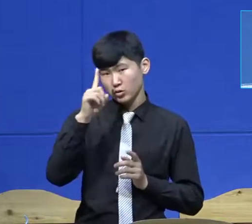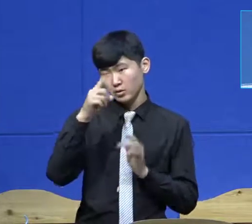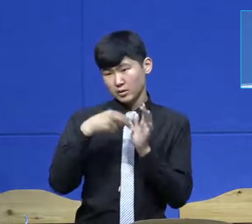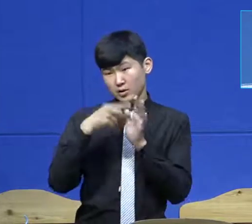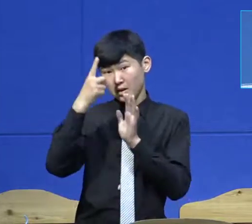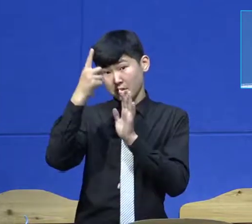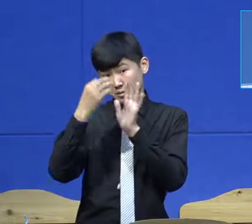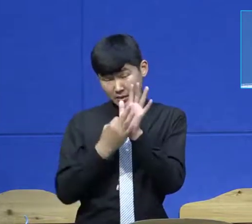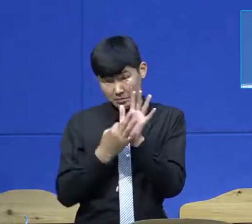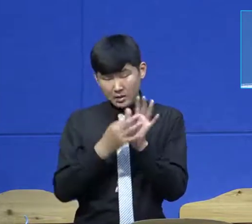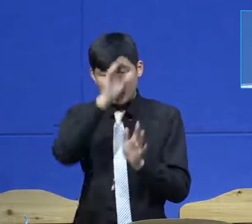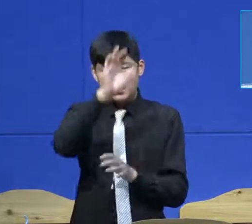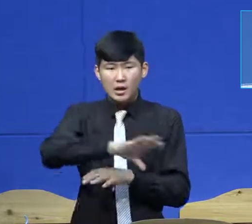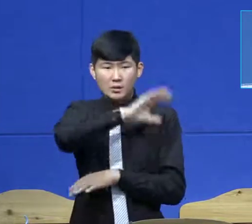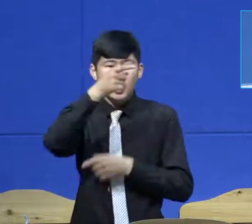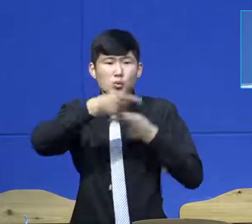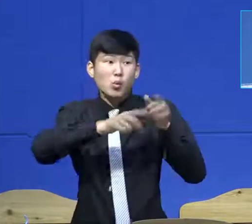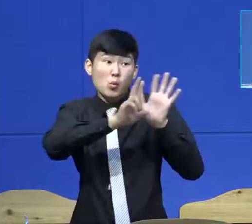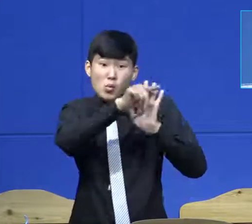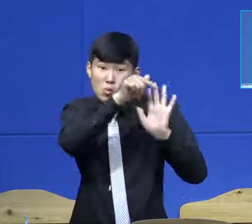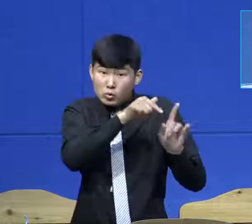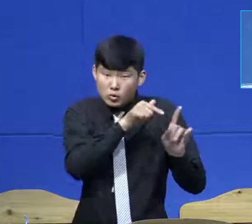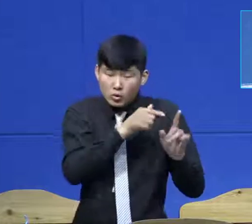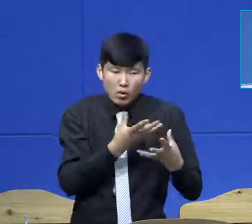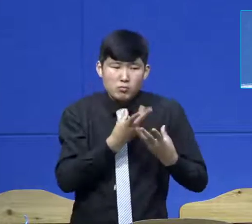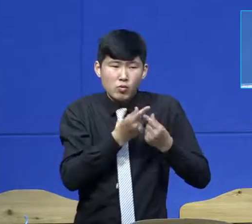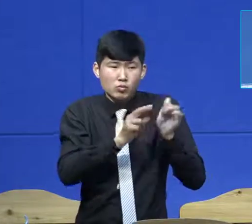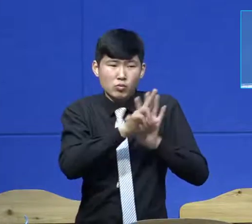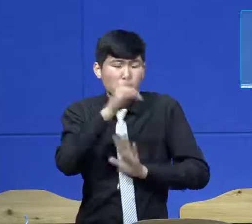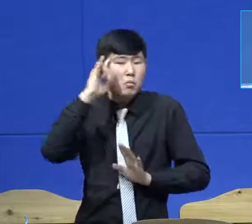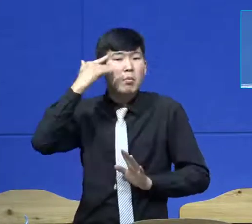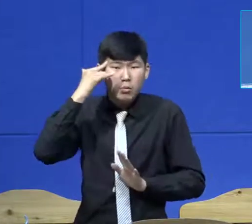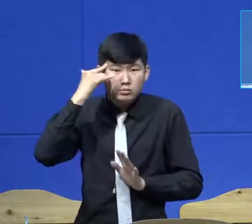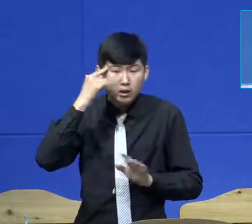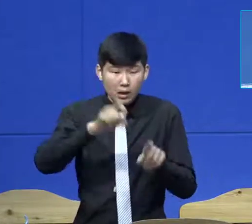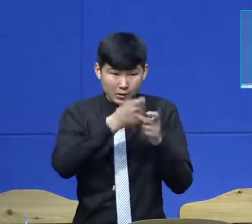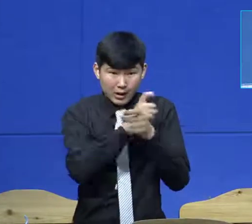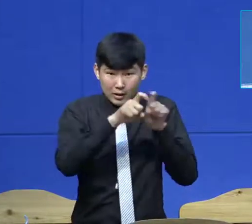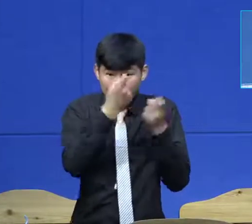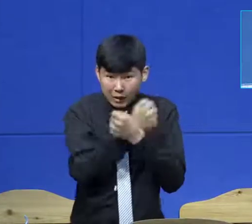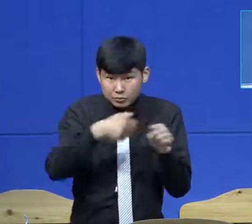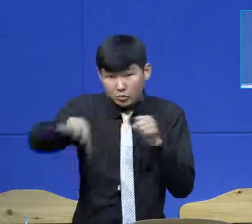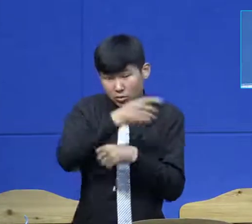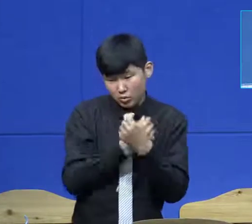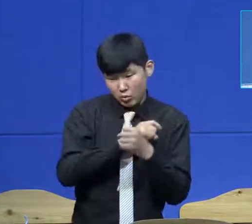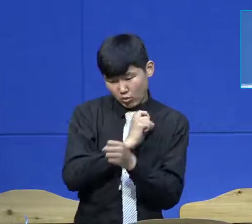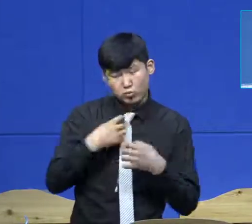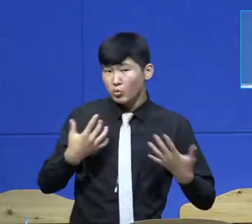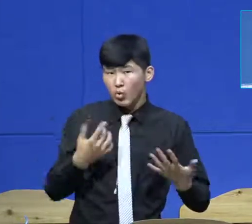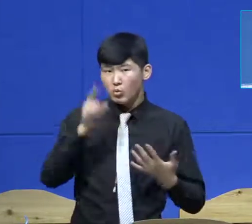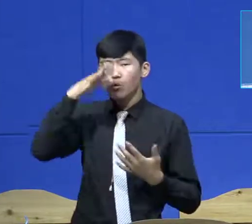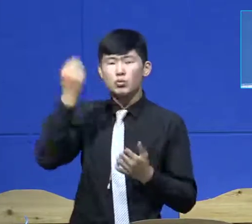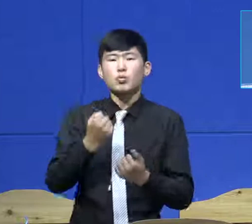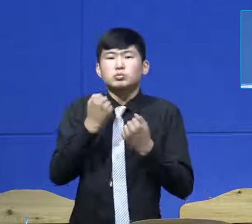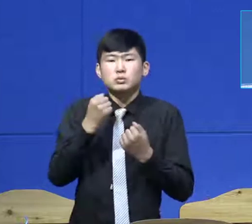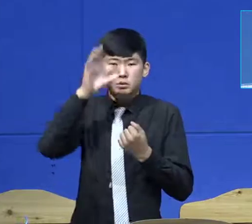18 дээр загвал маань тухай үгэн мөхөхстийн үед монхоглол харин аврагдж буй бидний хувьд бол бурхны хүч